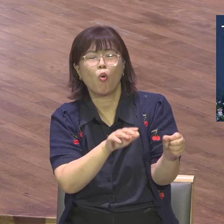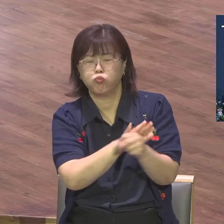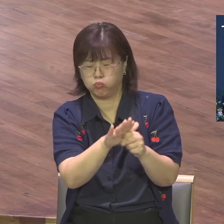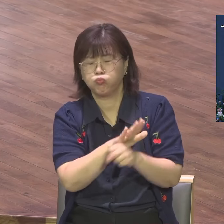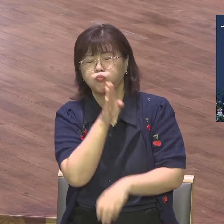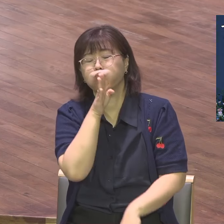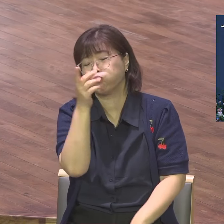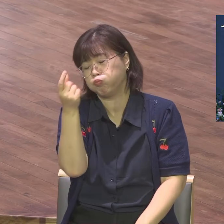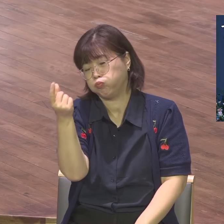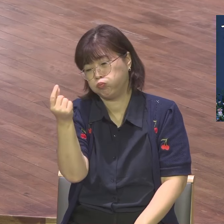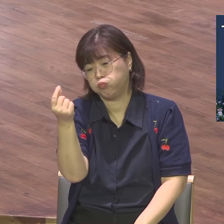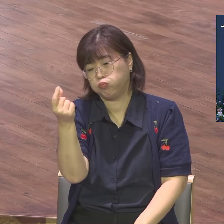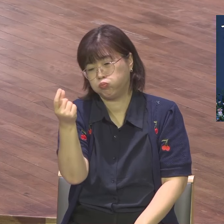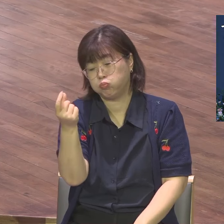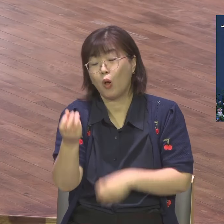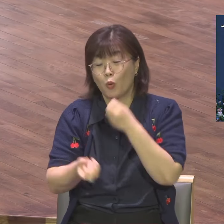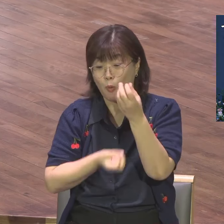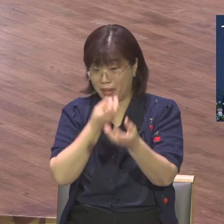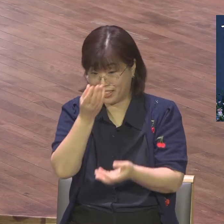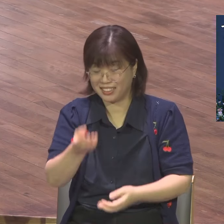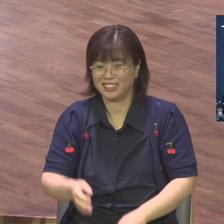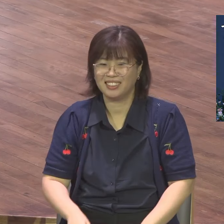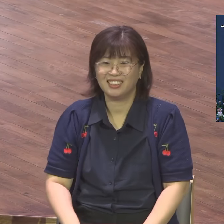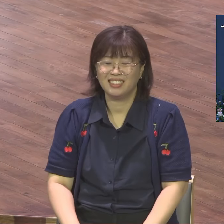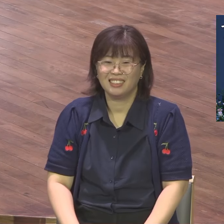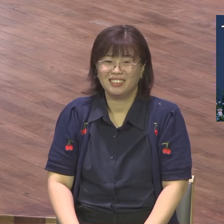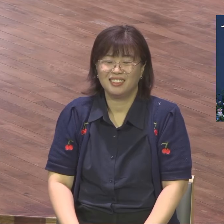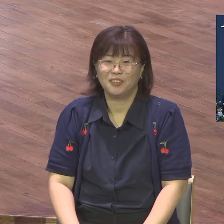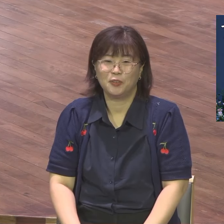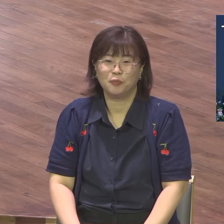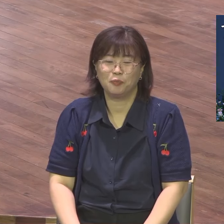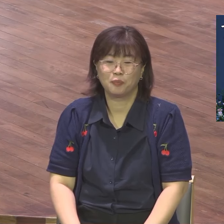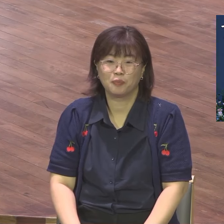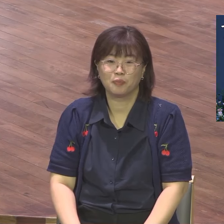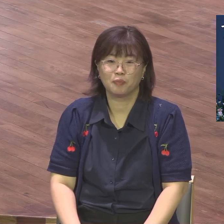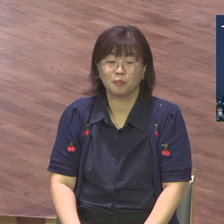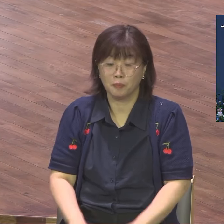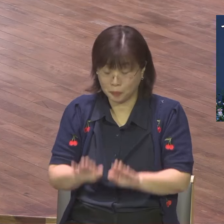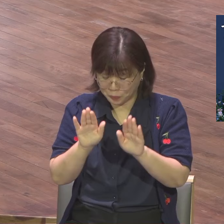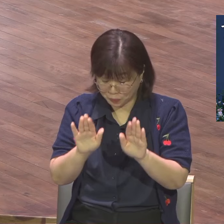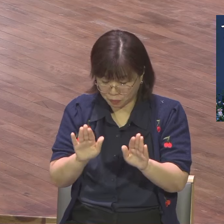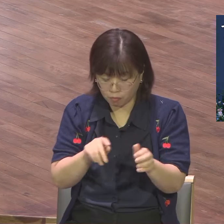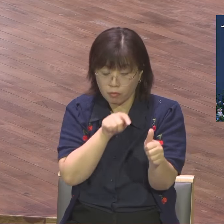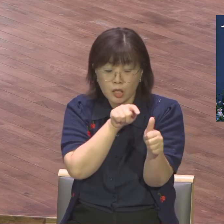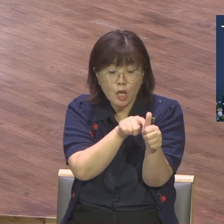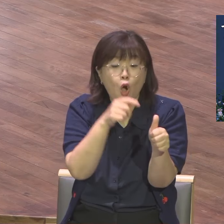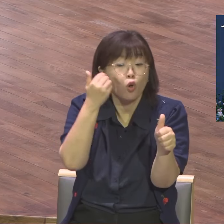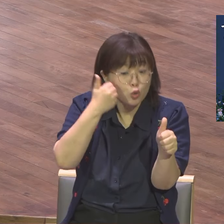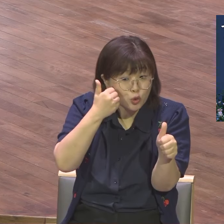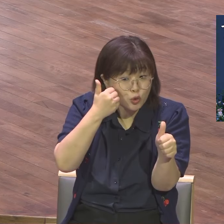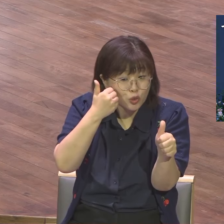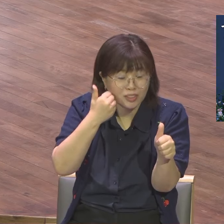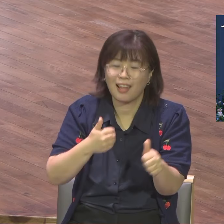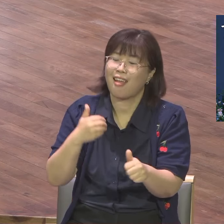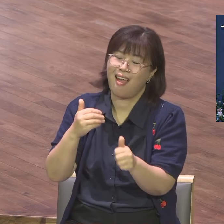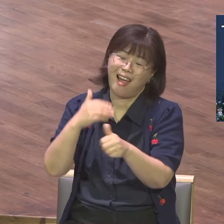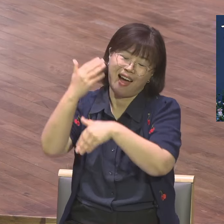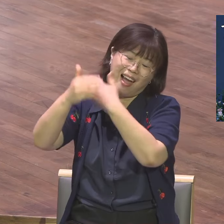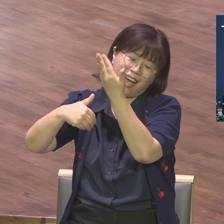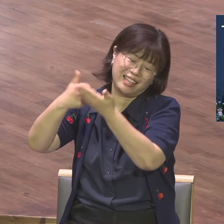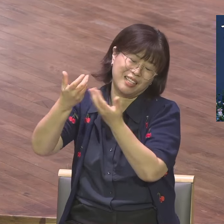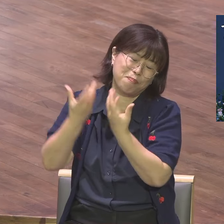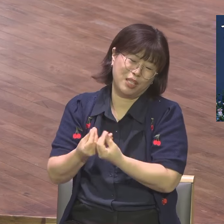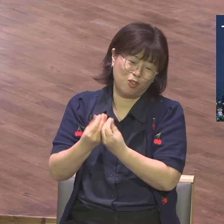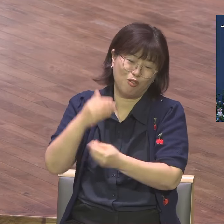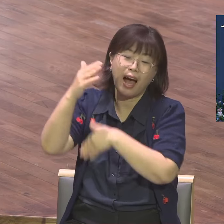모든 성경은요 그리스도 중심으로 봐야 돼요. 생명의 향기 되신 그리스도를, 자 우리도 흠모하는